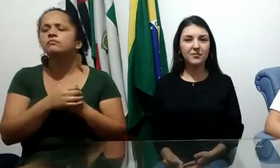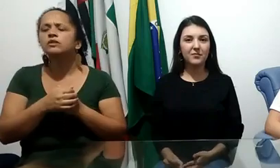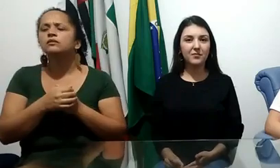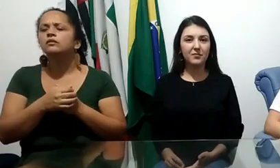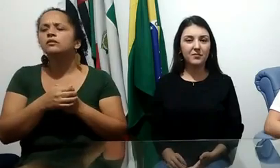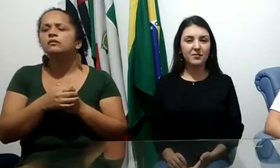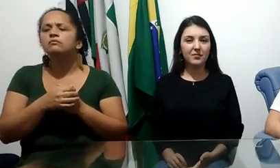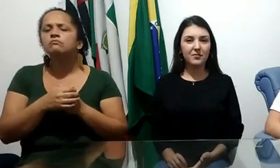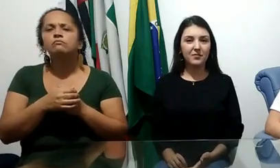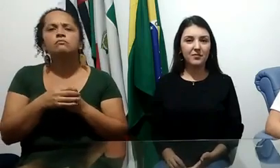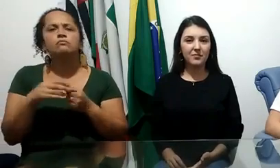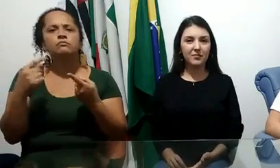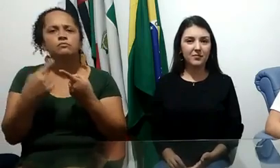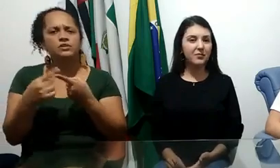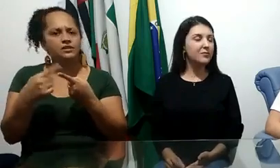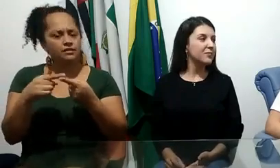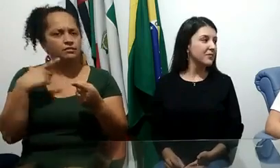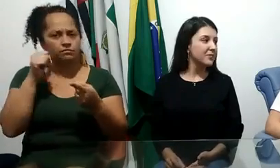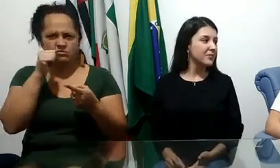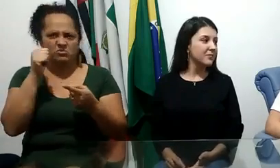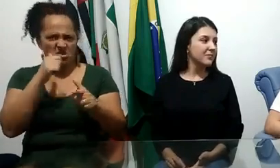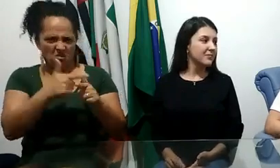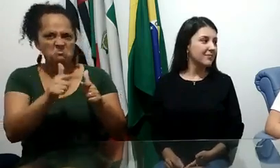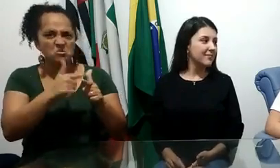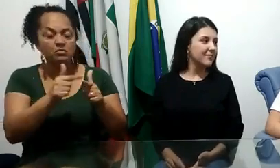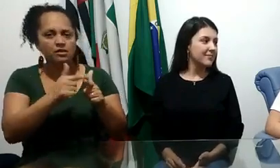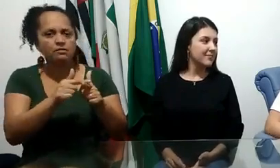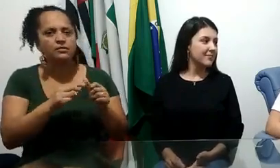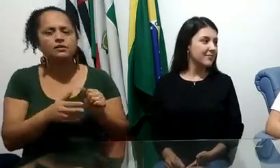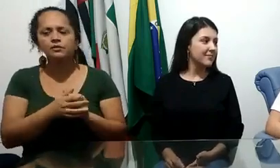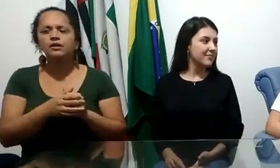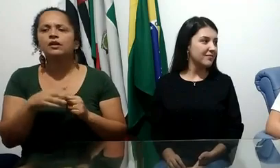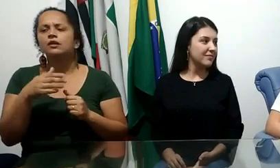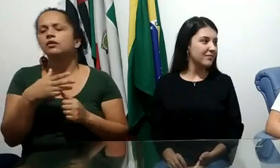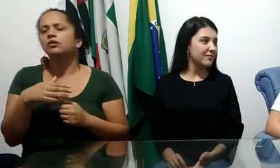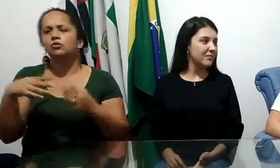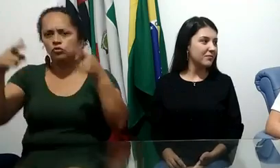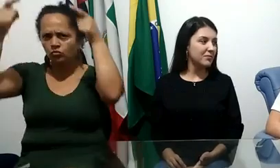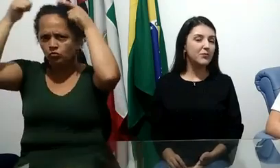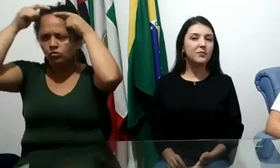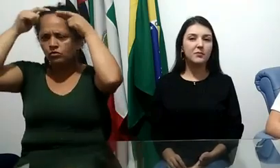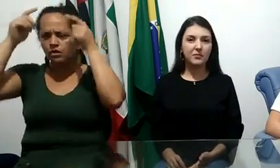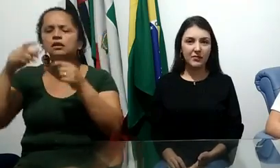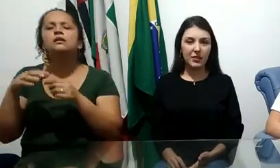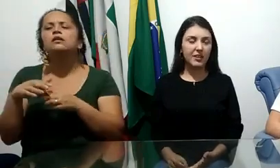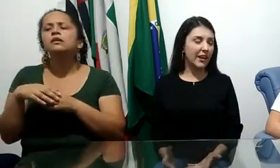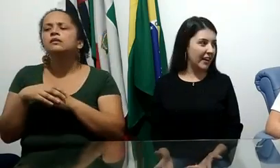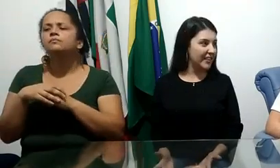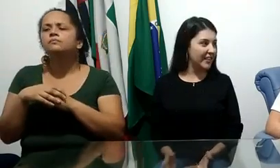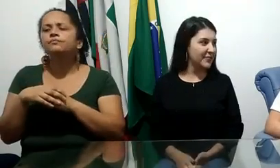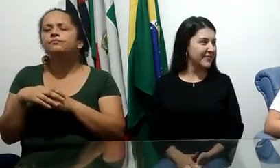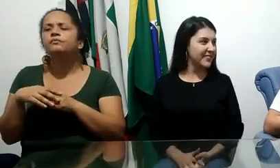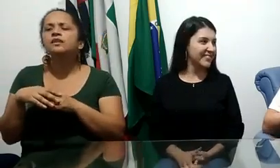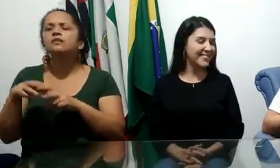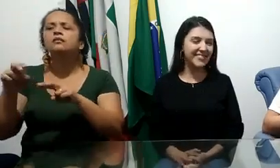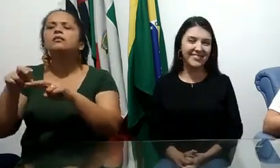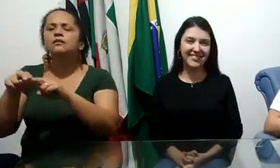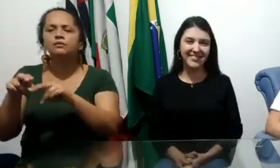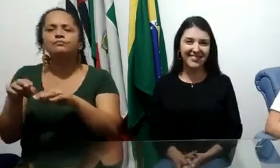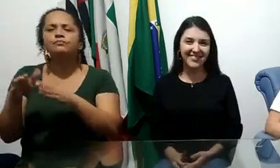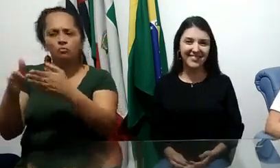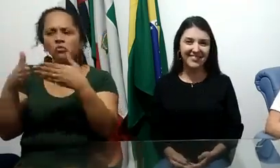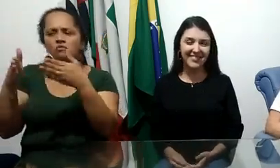buscarem todas as virgens da cidade, que entre essas virgens ele iria escolher uma para se casar. Seria a rainha. Que seria